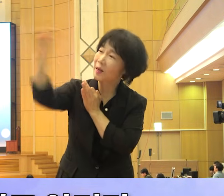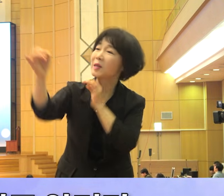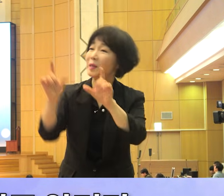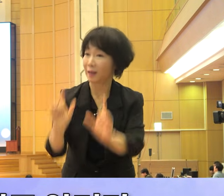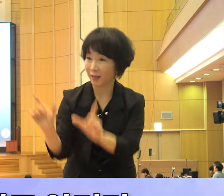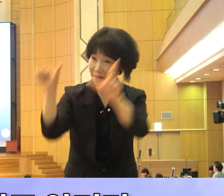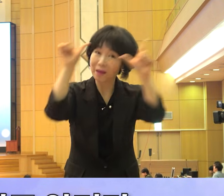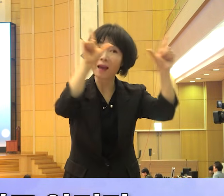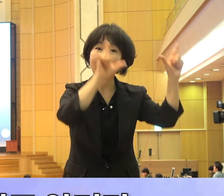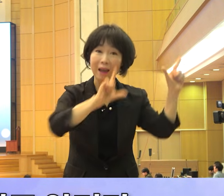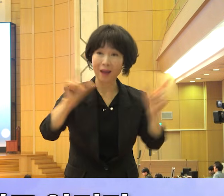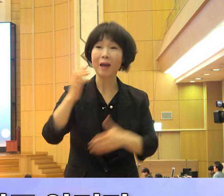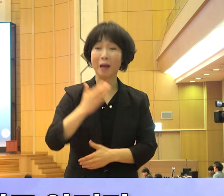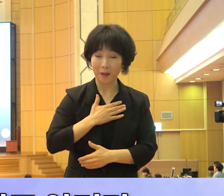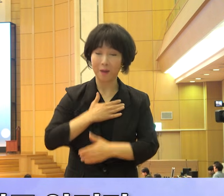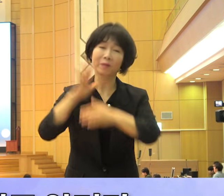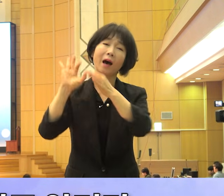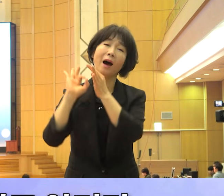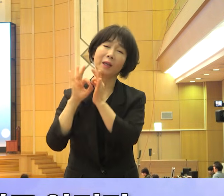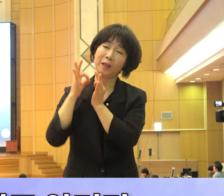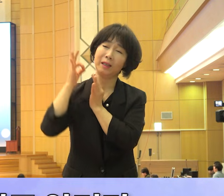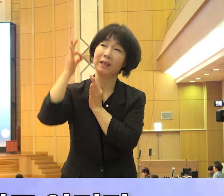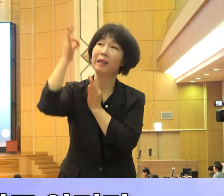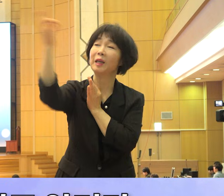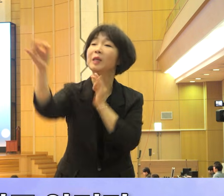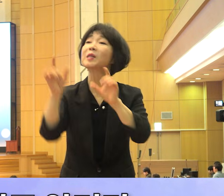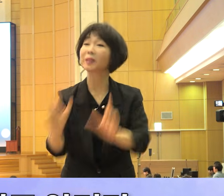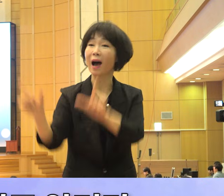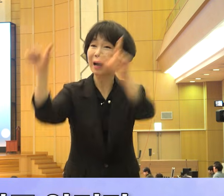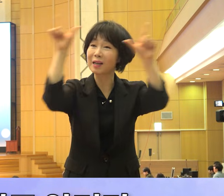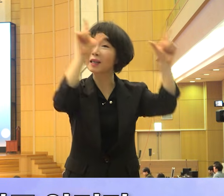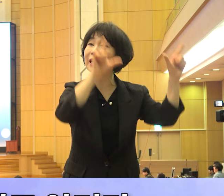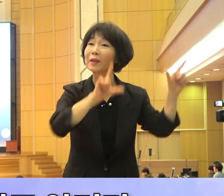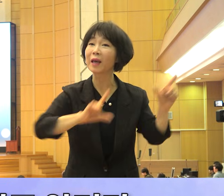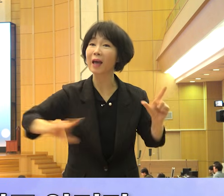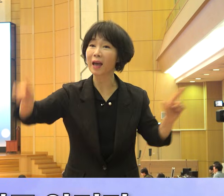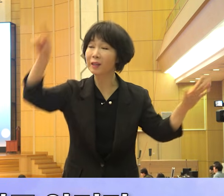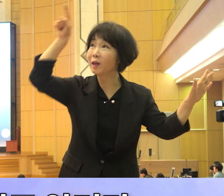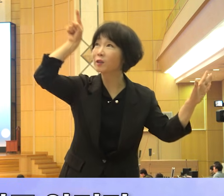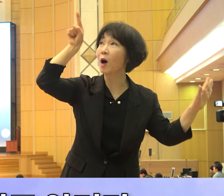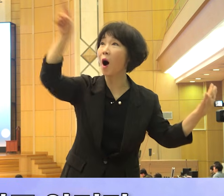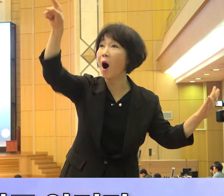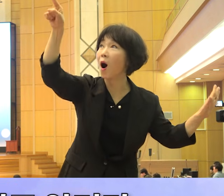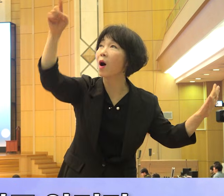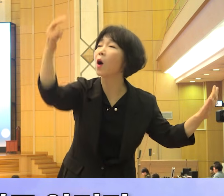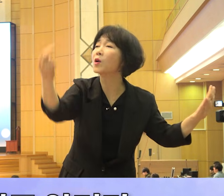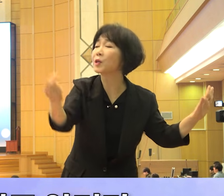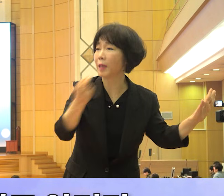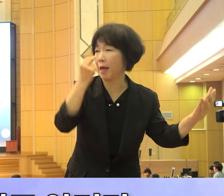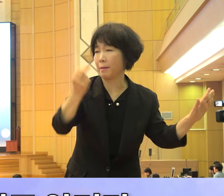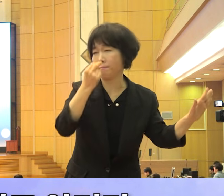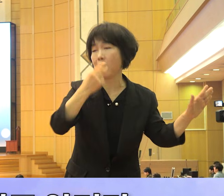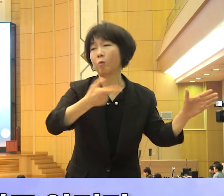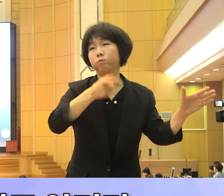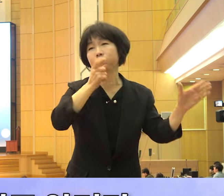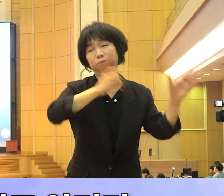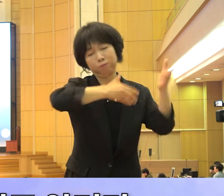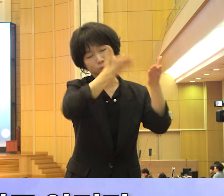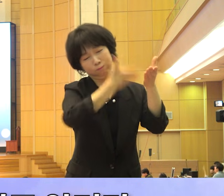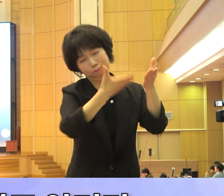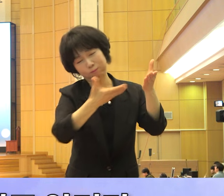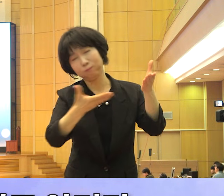길이 살겠네. 나 길이 살겠네. 저